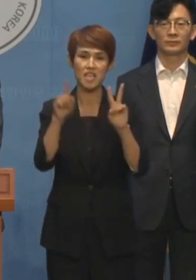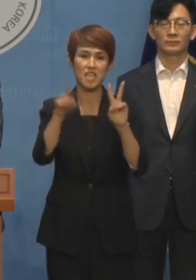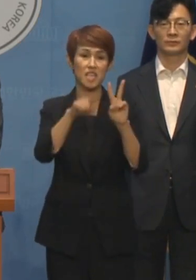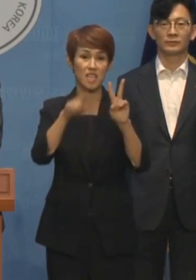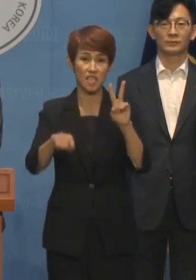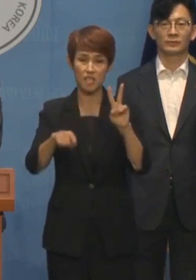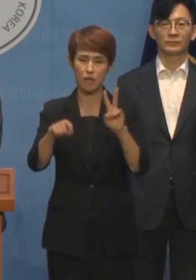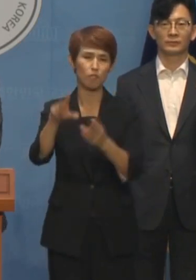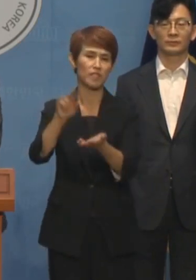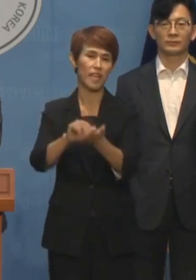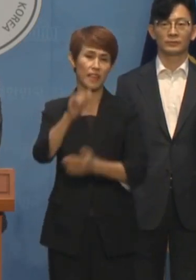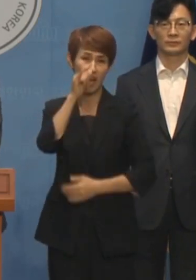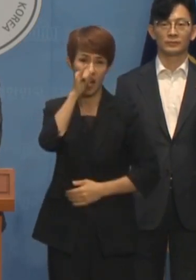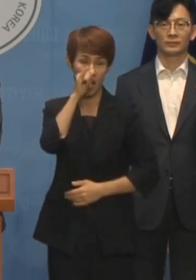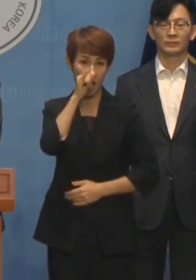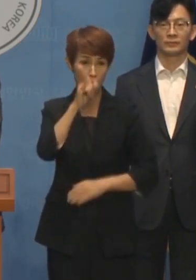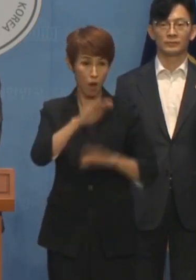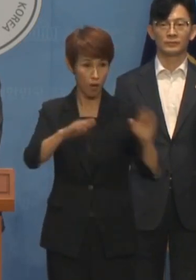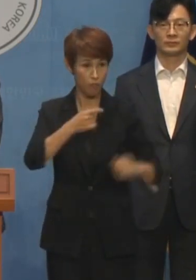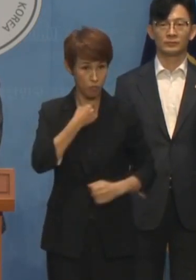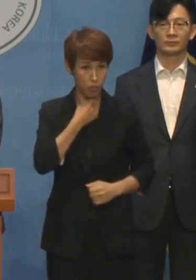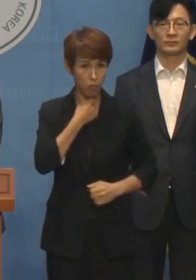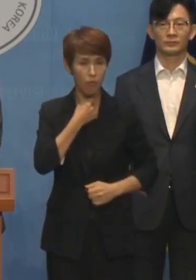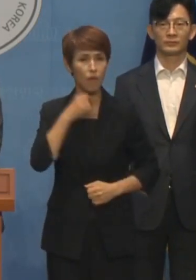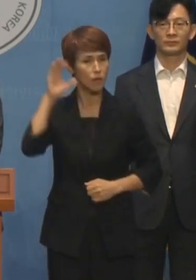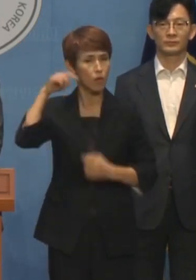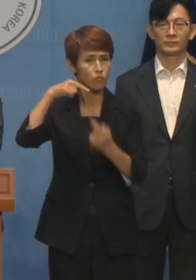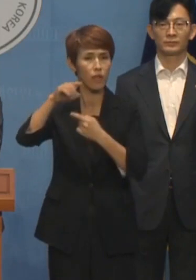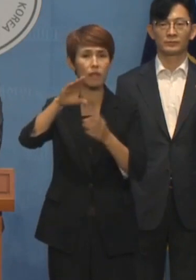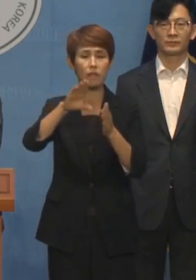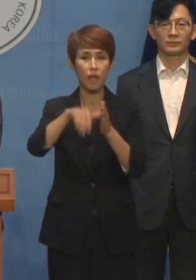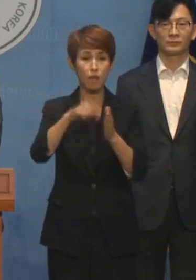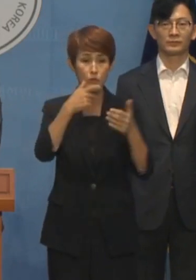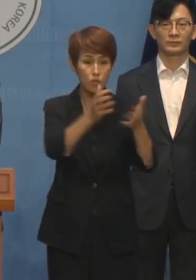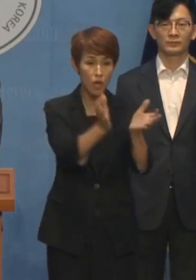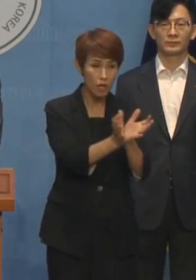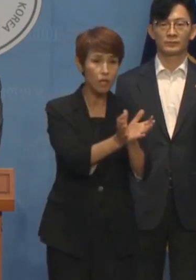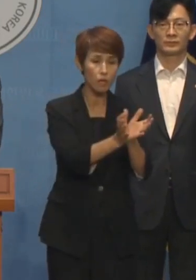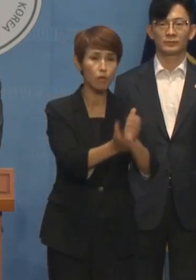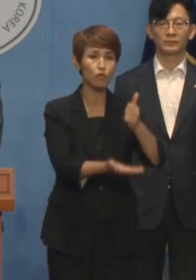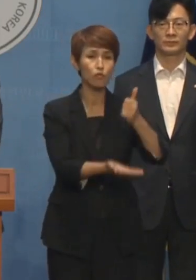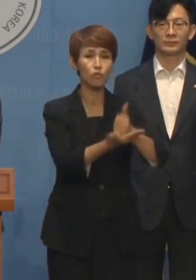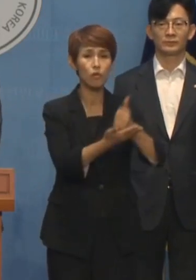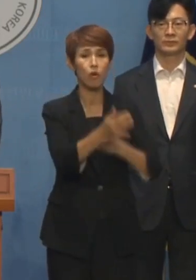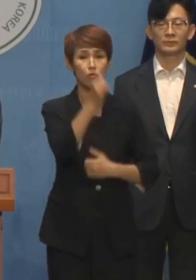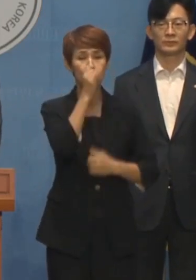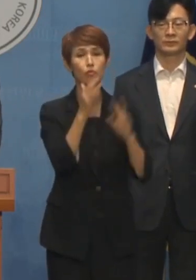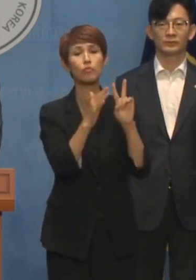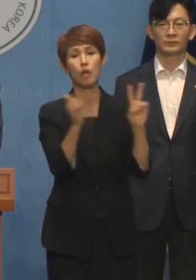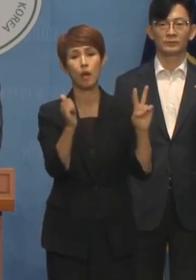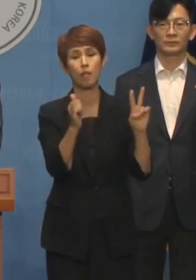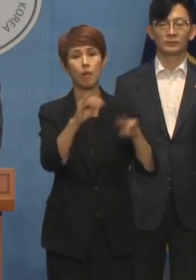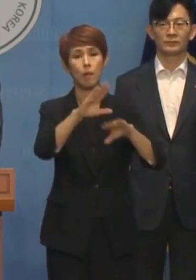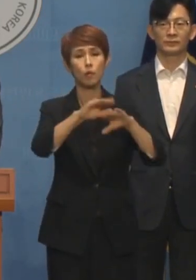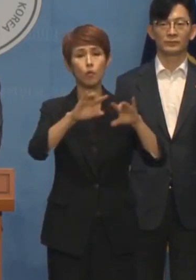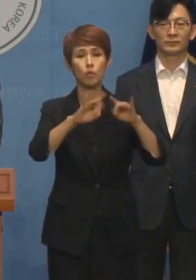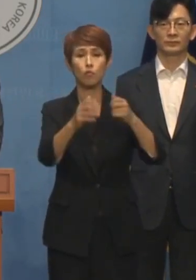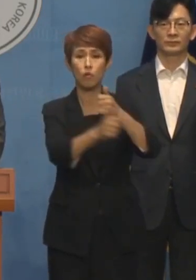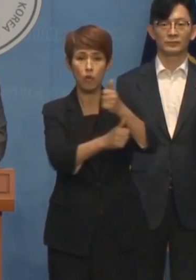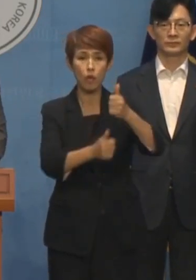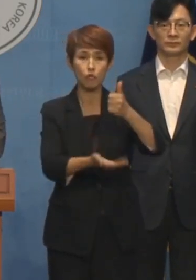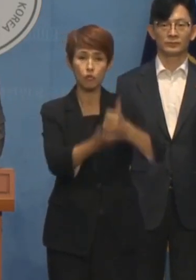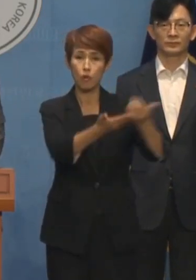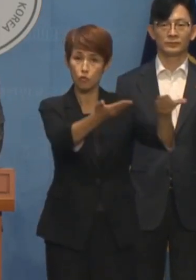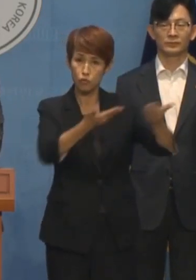해결하기 위해서는 이번 청문회 시기에 민주당이 스스로 추천할 수 있는 2명의 방통위원을